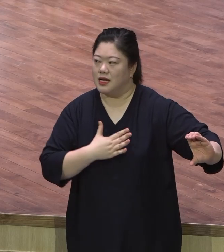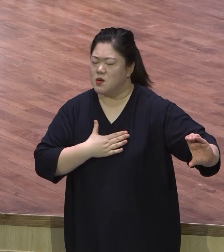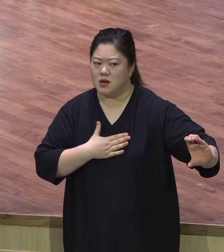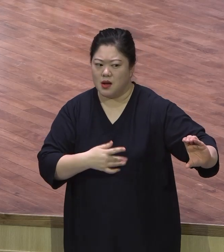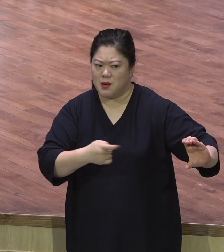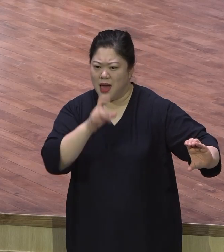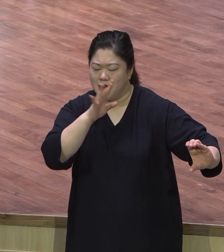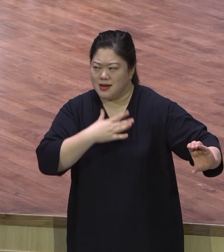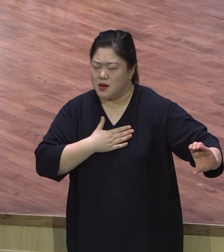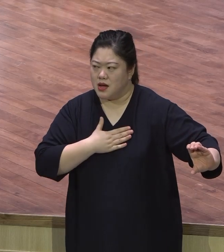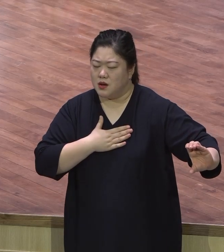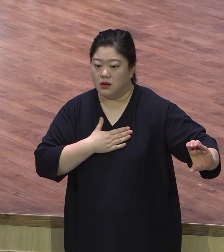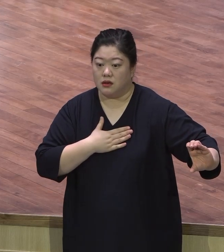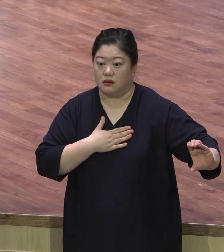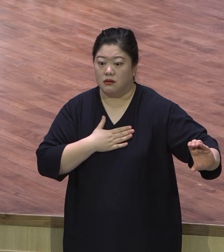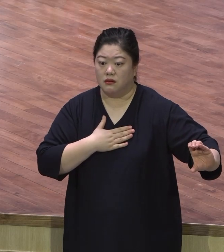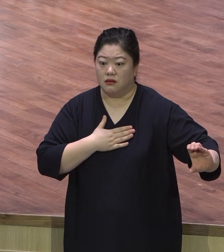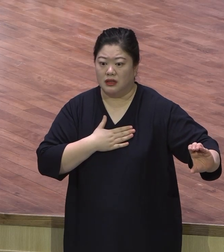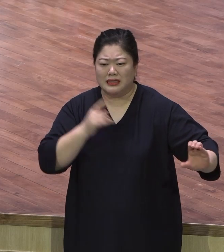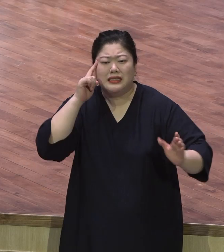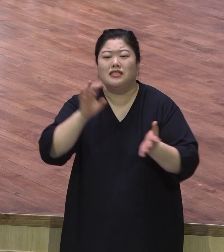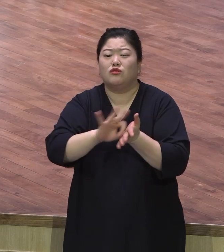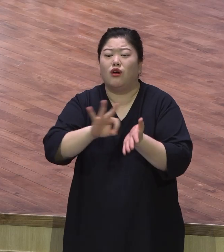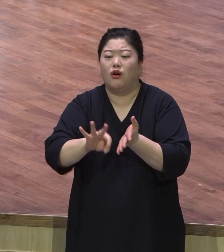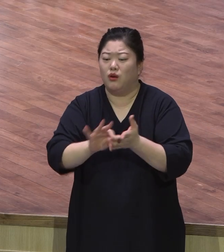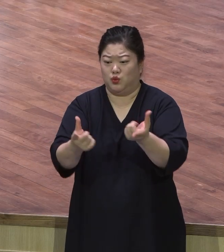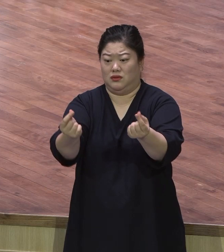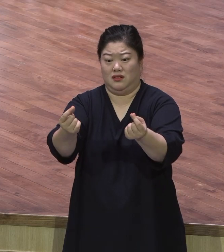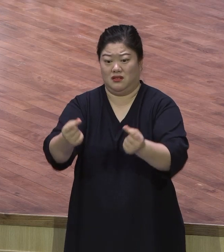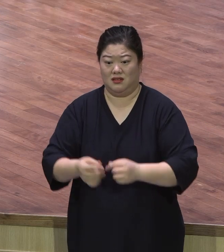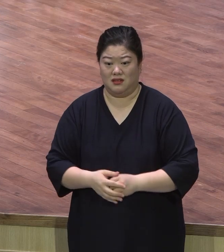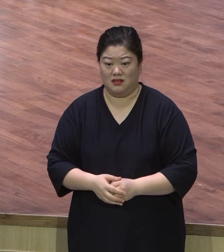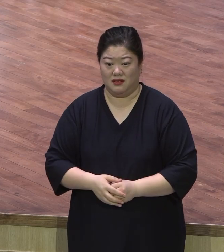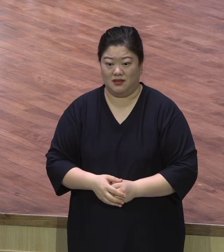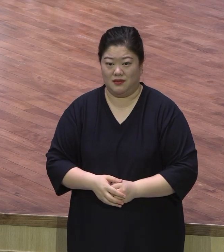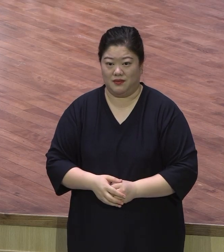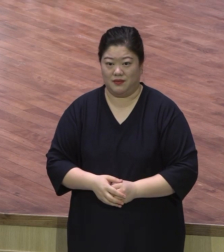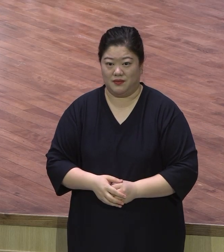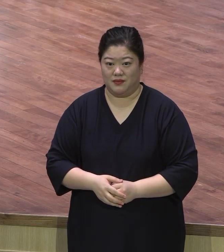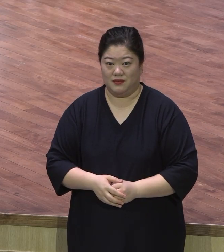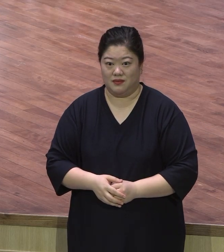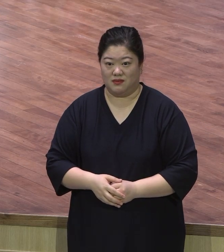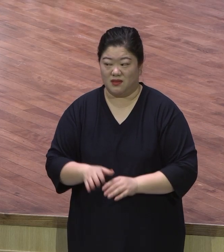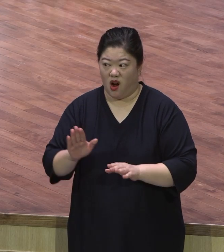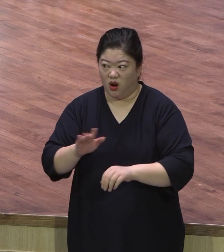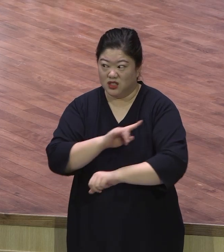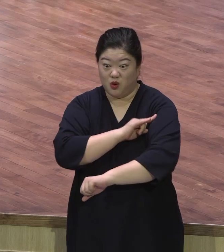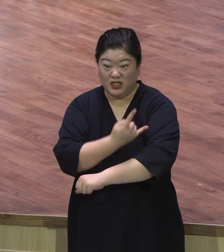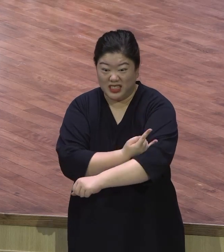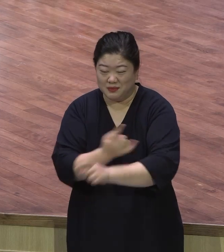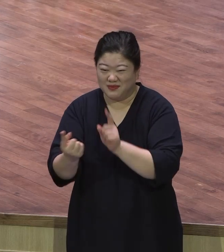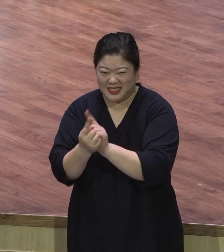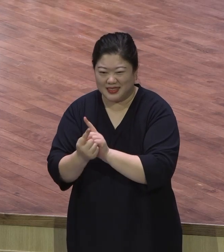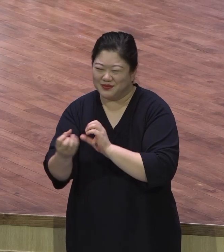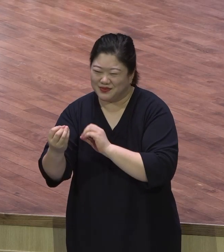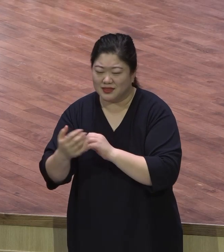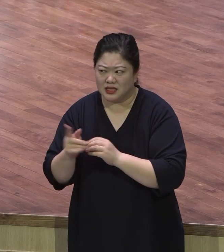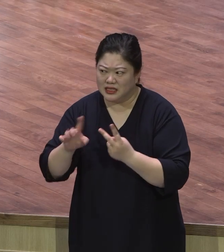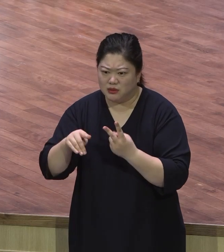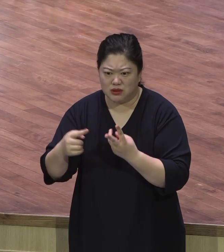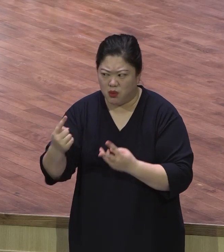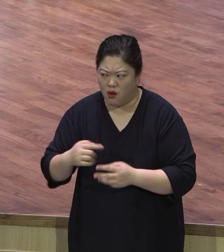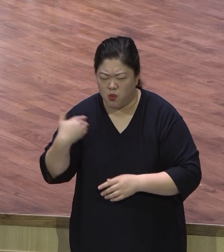보물인 것이 내 마음이 또 이런 말이에요 어느 권사님이 여기 앉아있는지 2분 나오는지 3분 나오는지 권사님이 그런 말